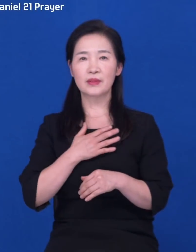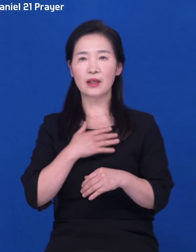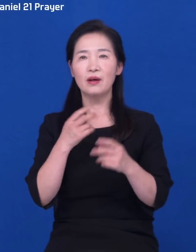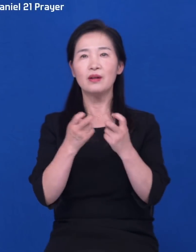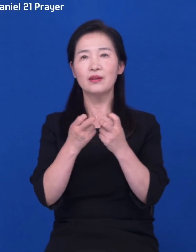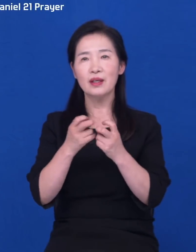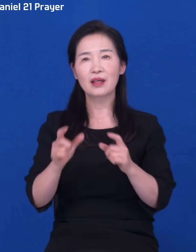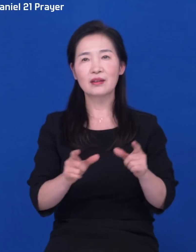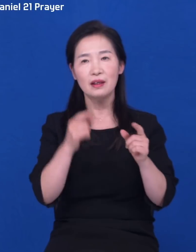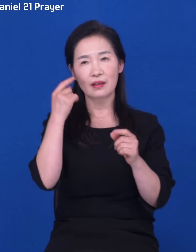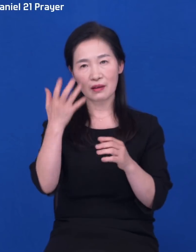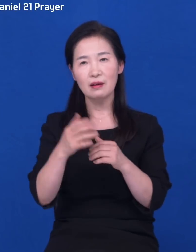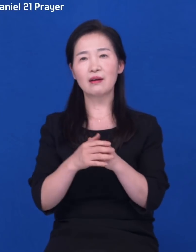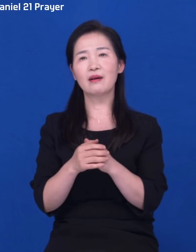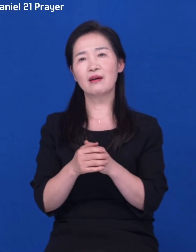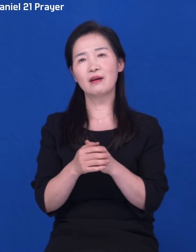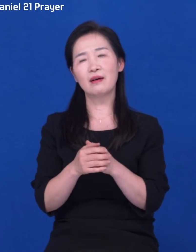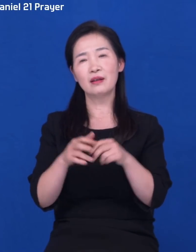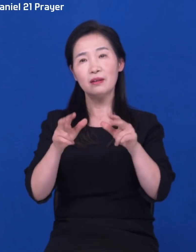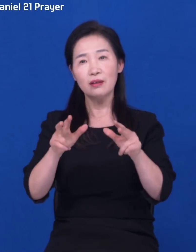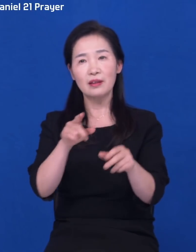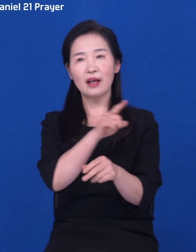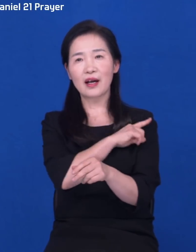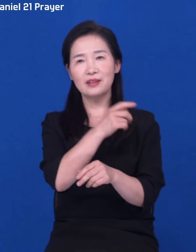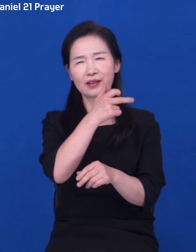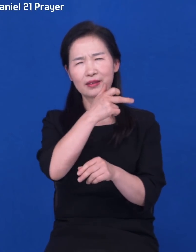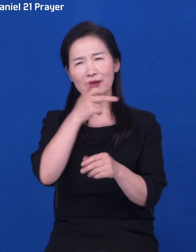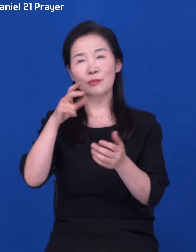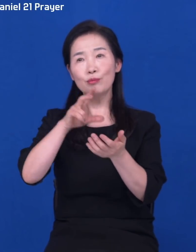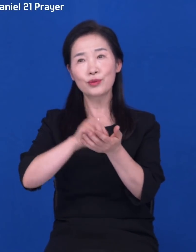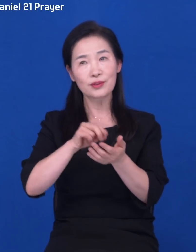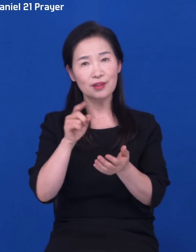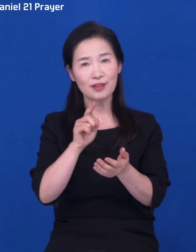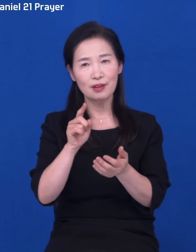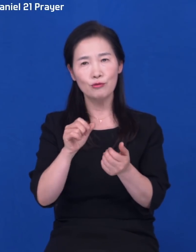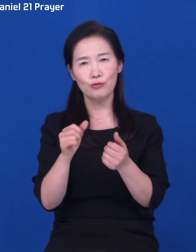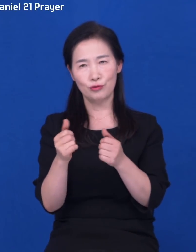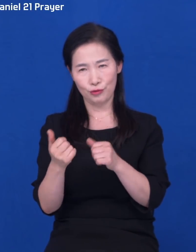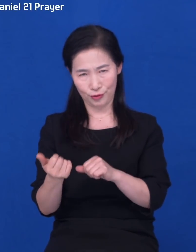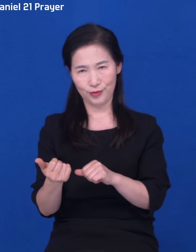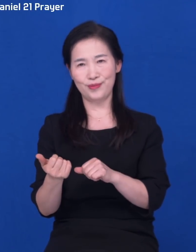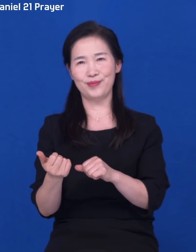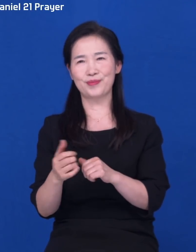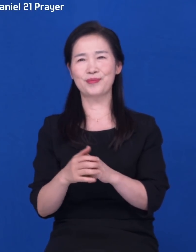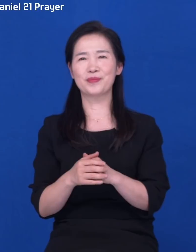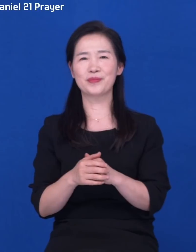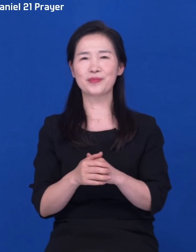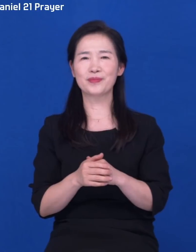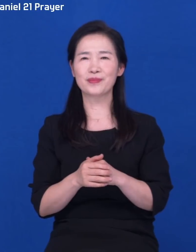현대에 있어서의 가장 큰 문제는 죽음이 죽어버린 거다.